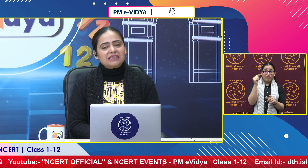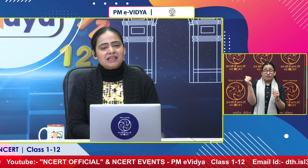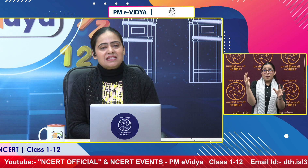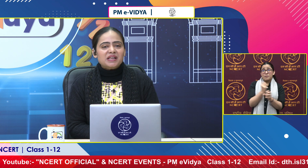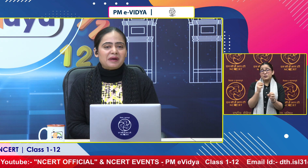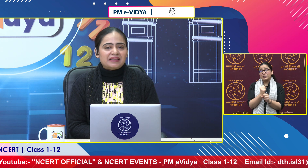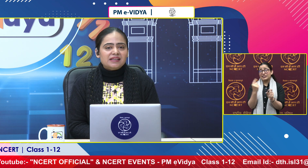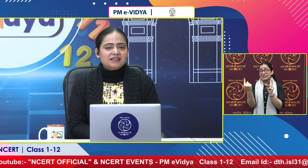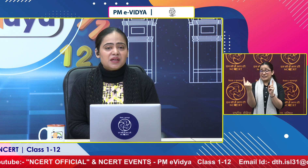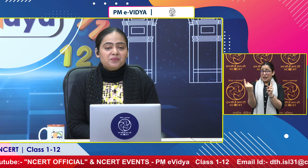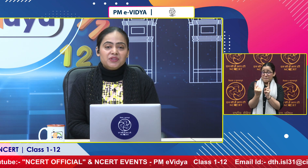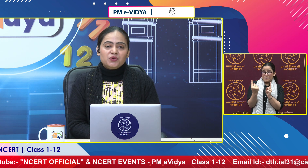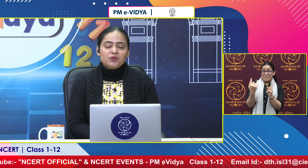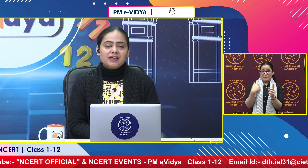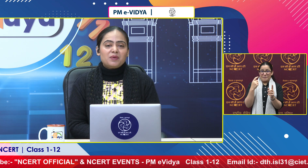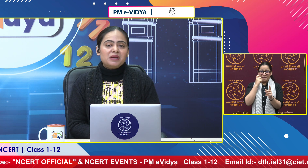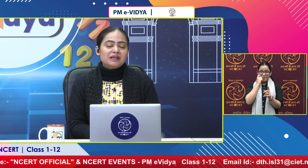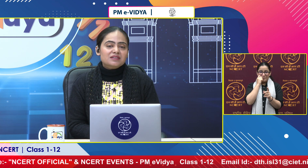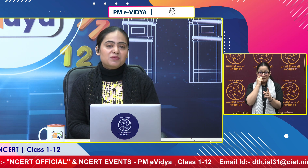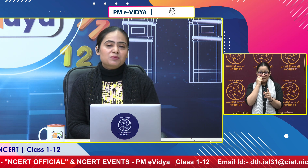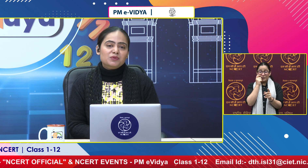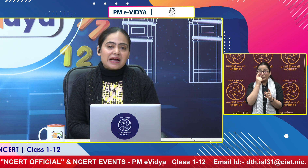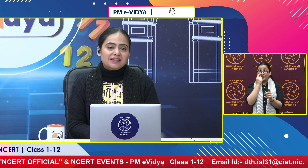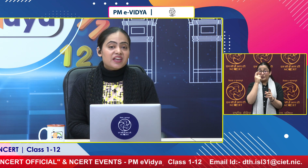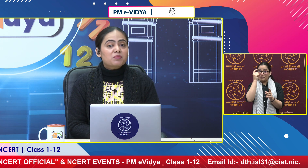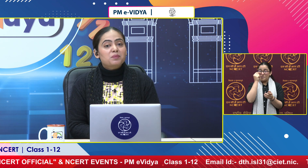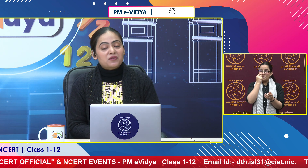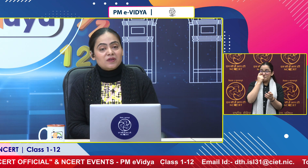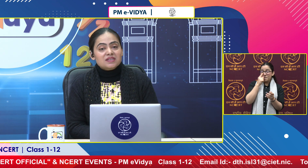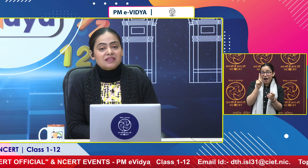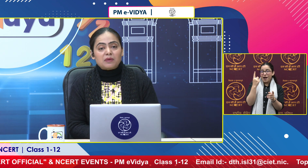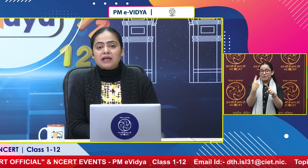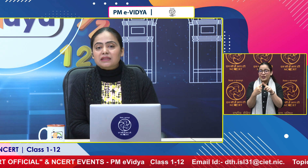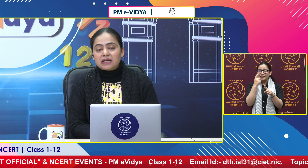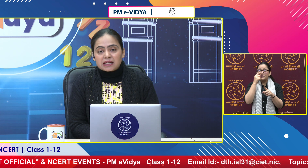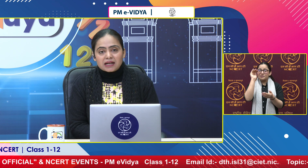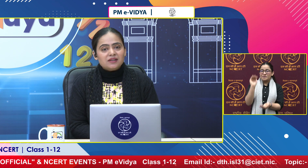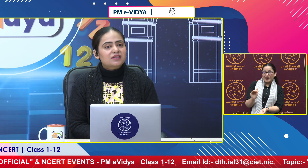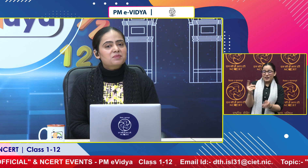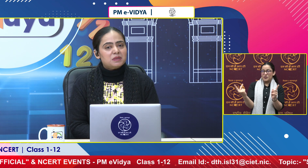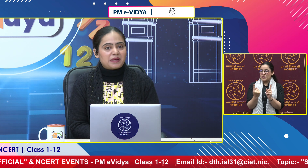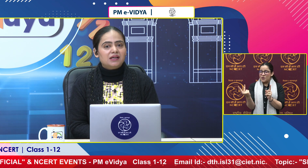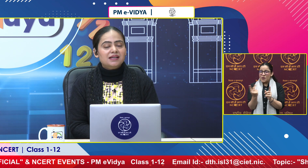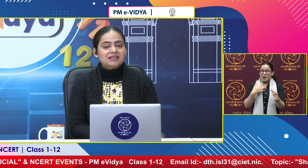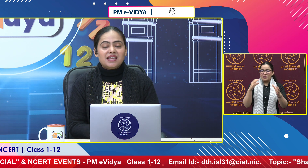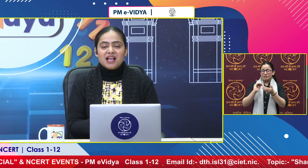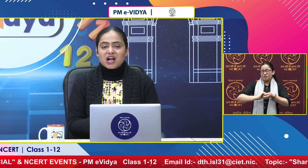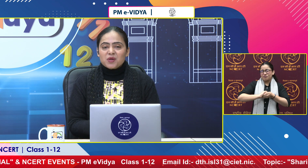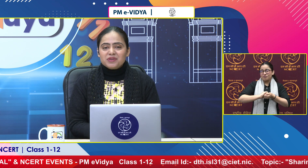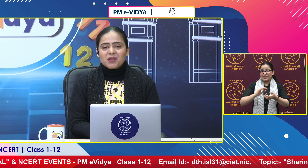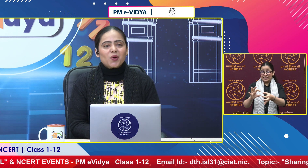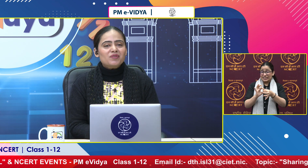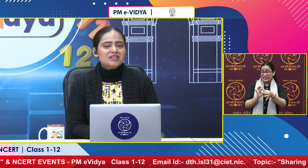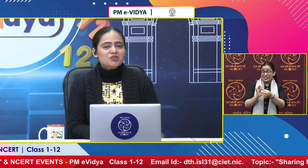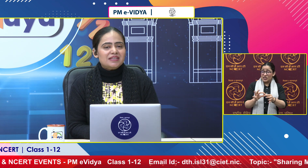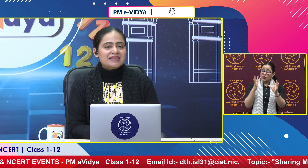आपस में कितनी सारी बातें करते हैं। हमारी मदर्स हमें सुबह उठाती हैं, हमें ब्रेकफास्ट देती हैं, हमारा इतना ख्याल रखती हैं, हमसे प्यार करती हैं।